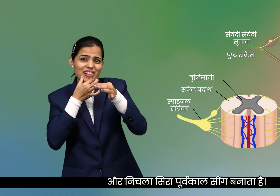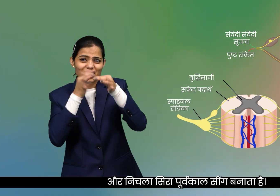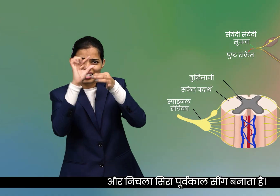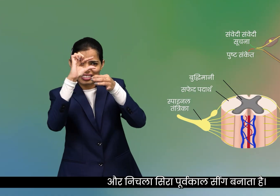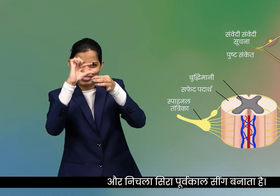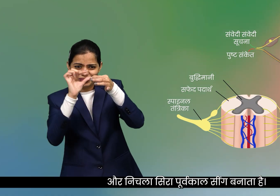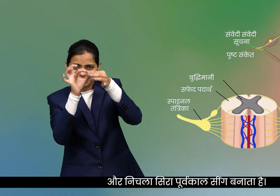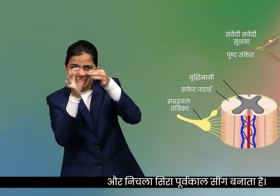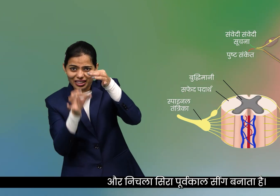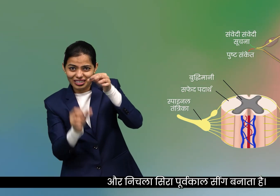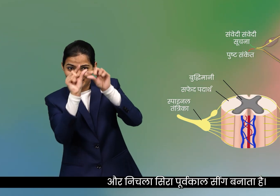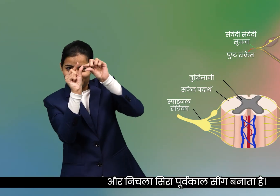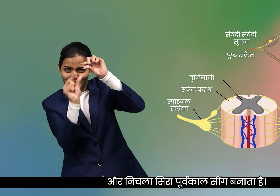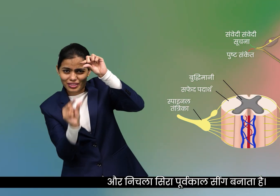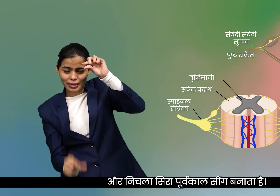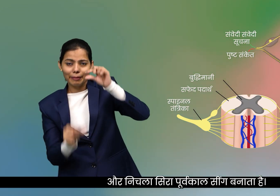पूर्वकाल सिंग बनाता है।